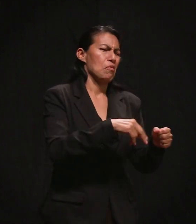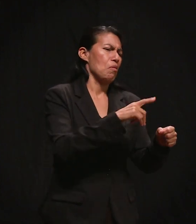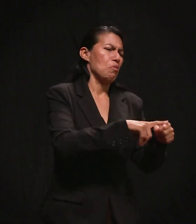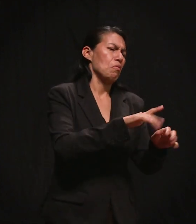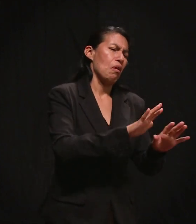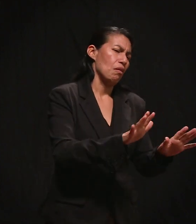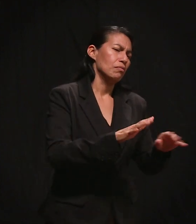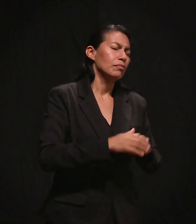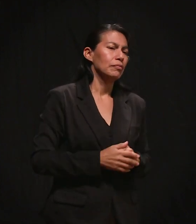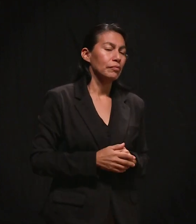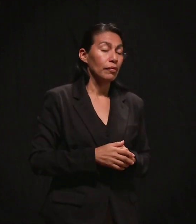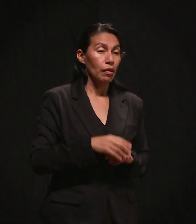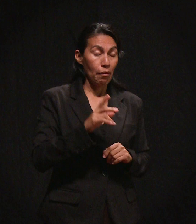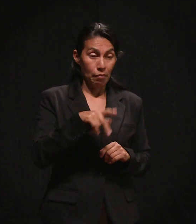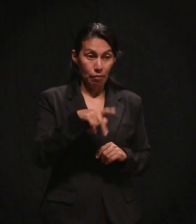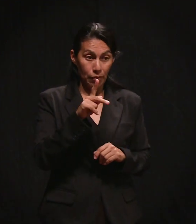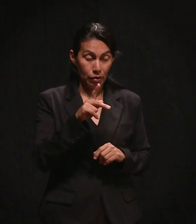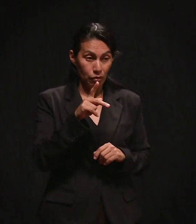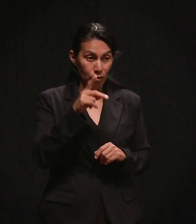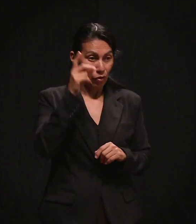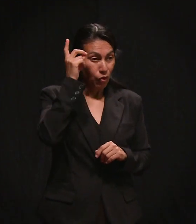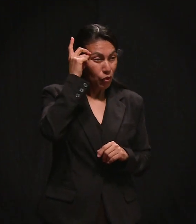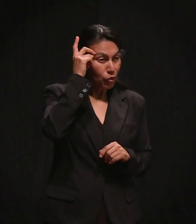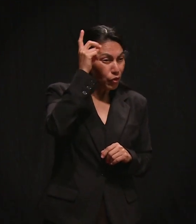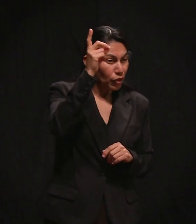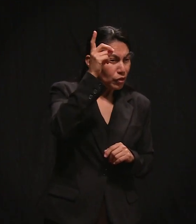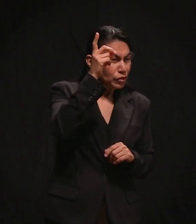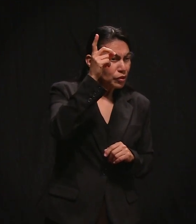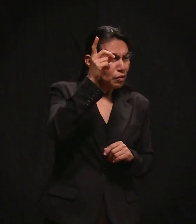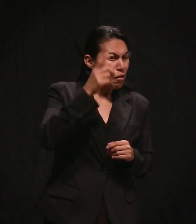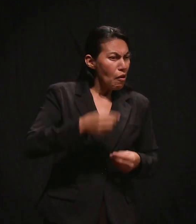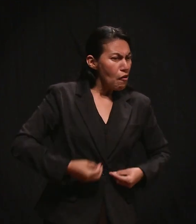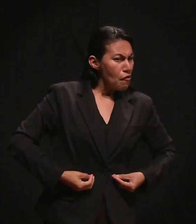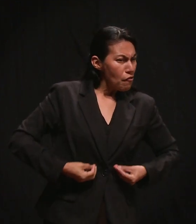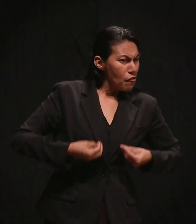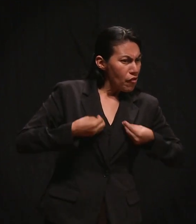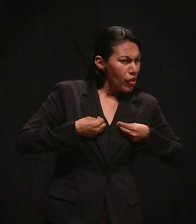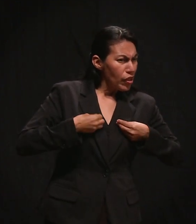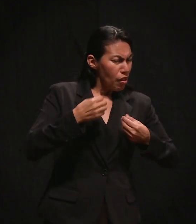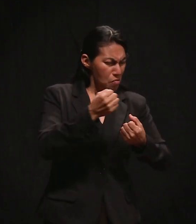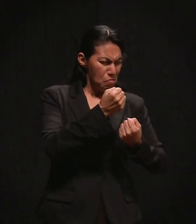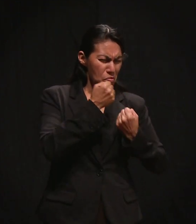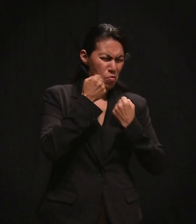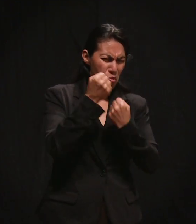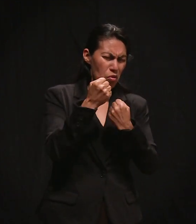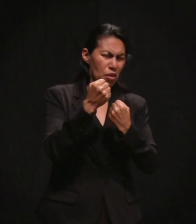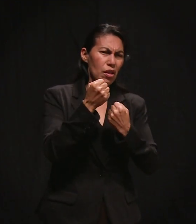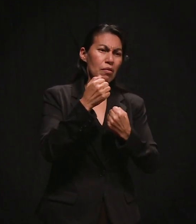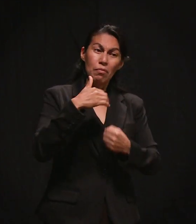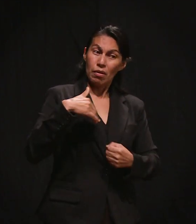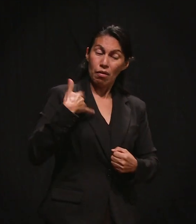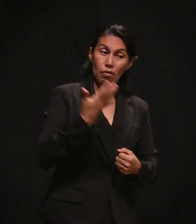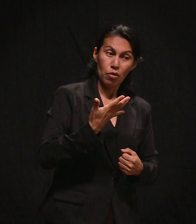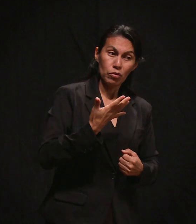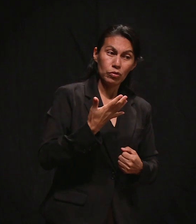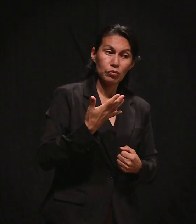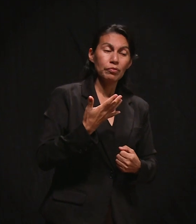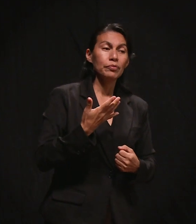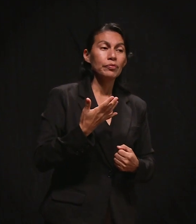natural. Pero Así Dios es, mantiene la vida por su poder milagroso, como